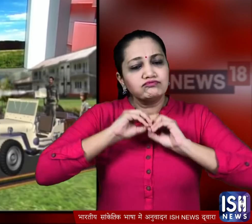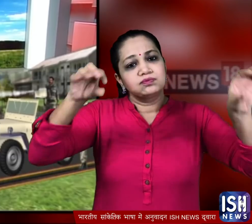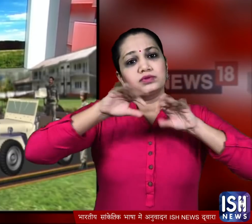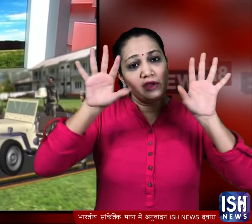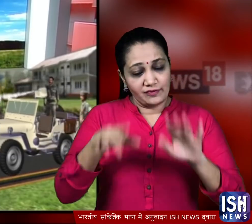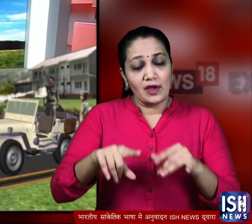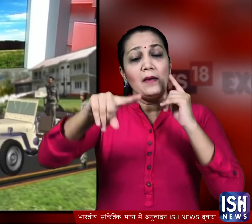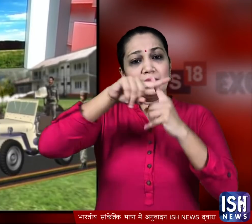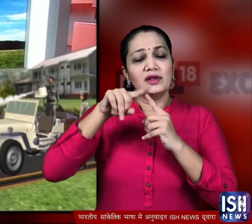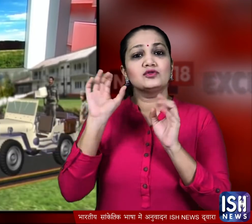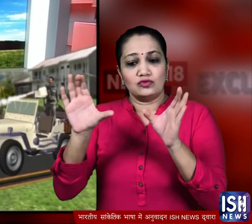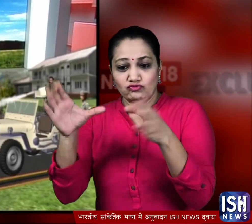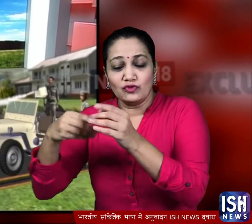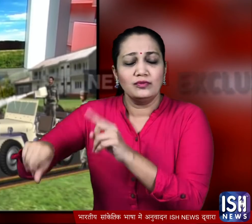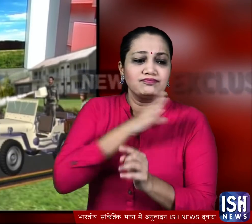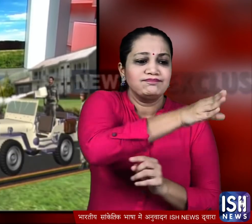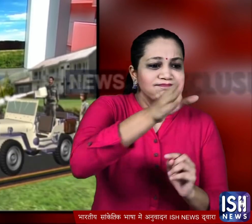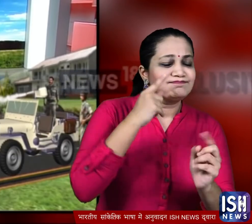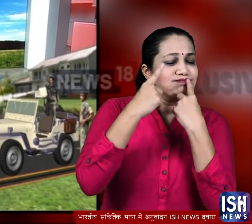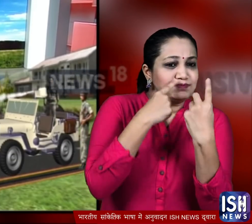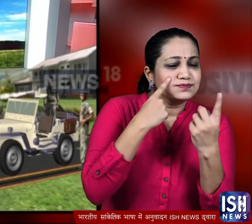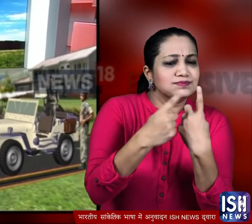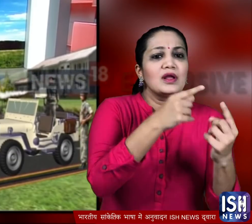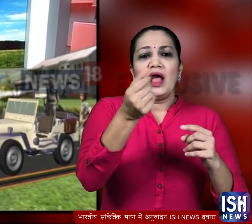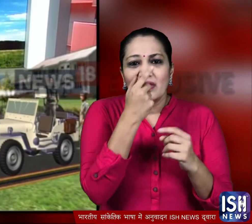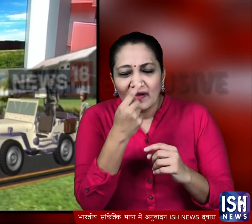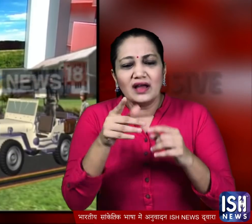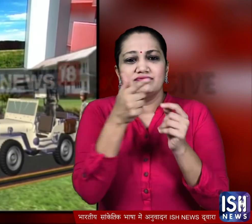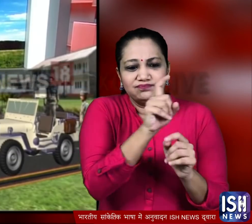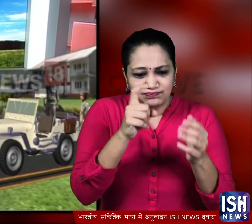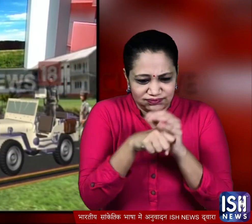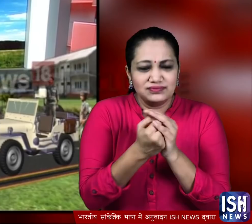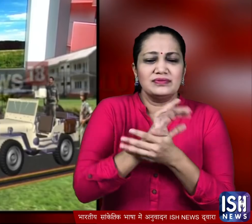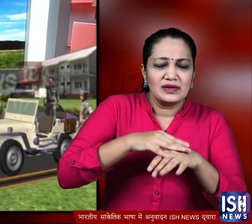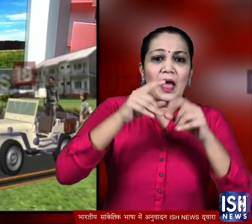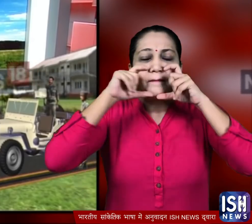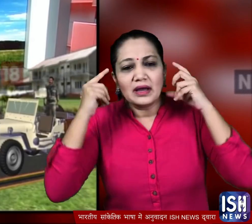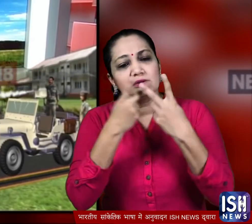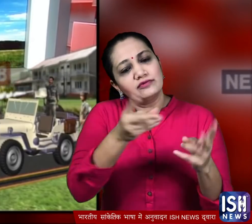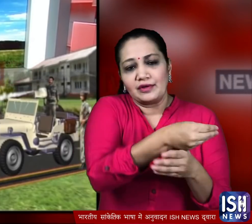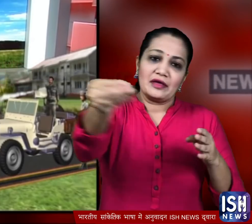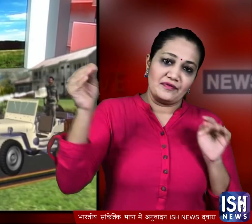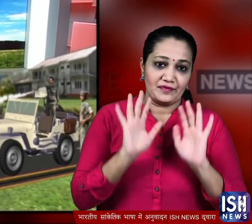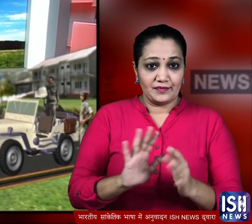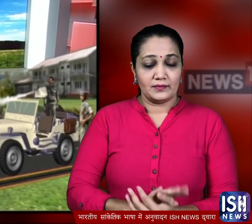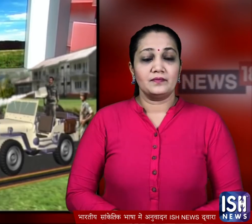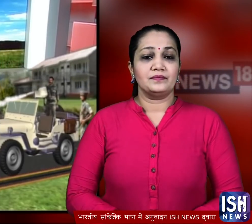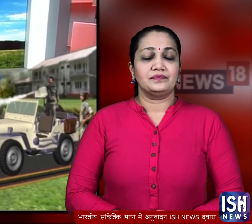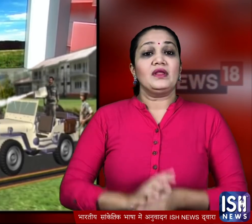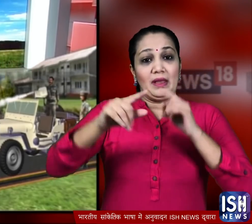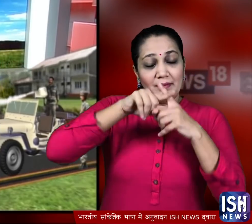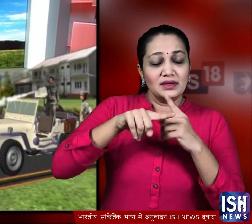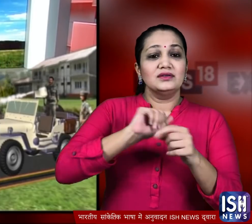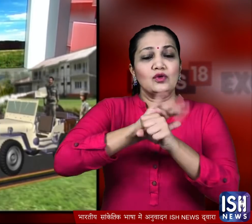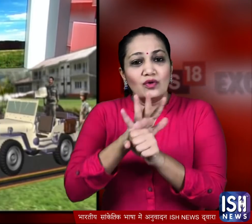बारे में जागरूक कर रही है। साथ ही सेना की पेट्रोलिंग पार्टियां गांव वालों को दवा, सैनिटाइजर और मास्क जैसी जरूरी चीजें भी मुहैया करवा रही